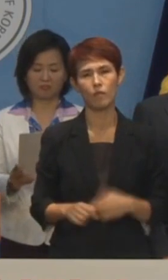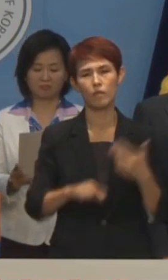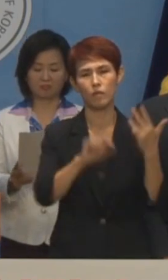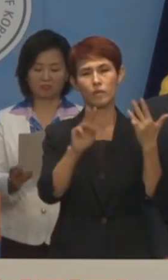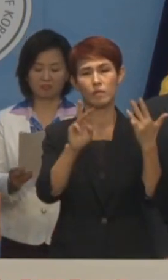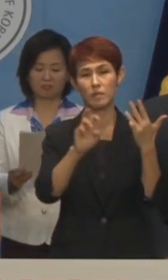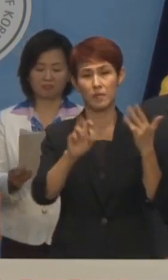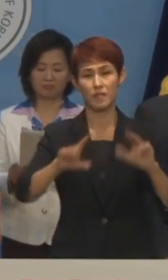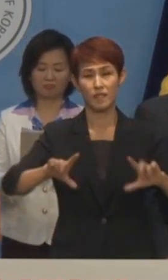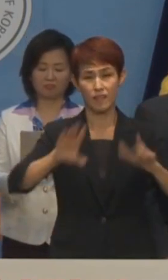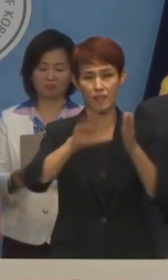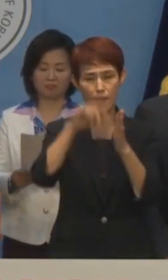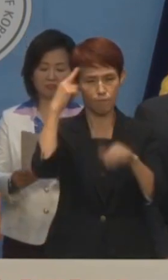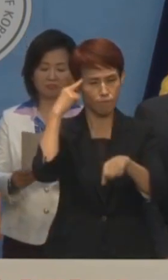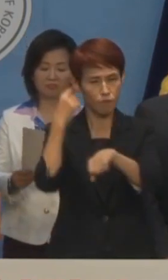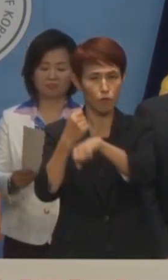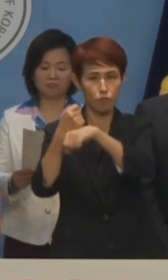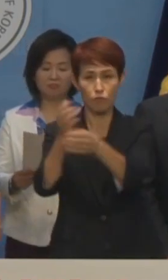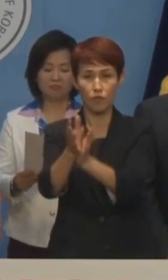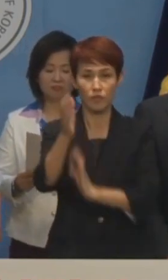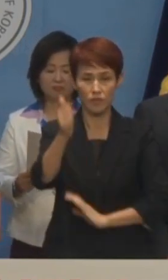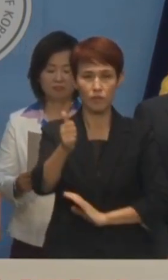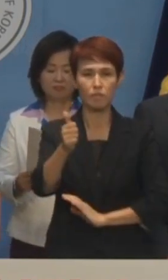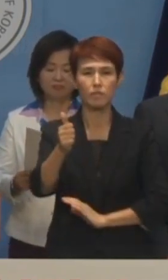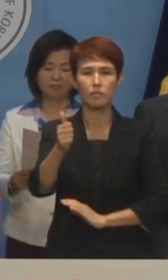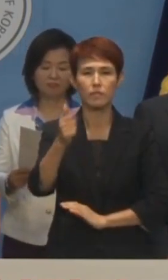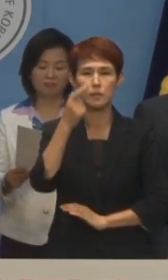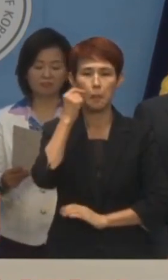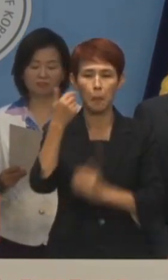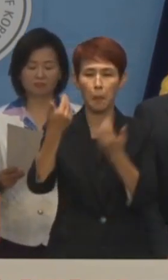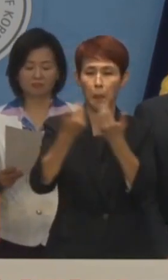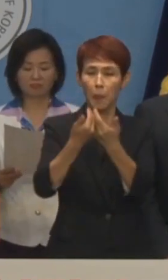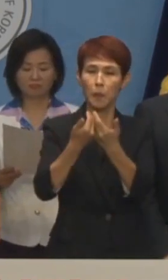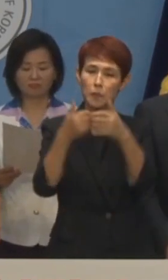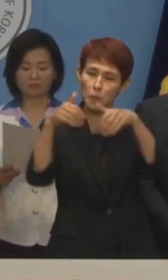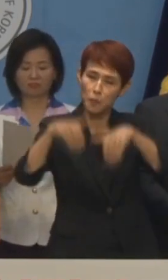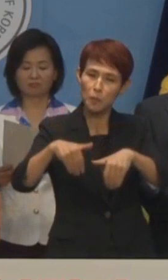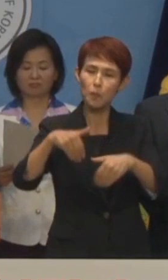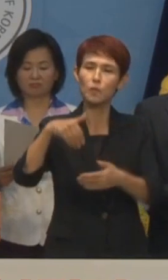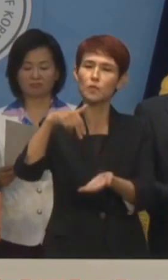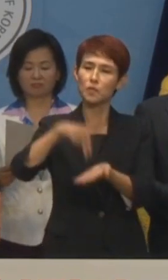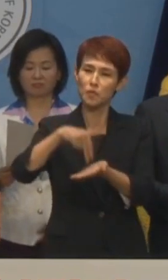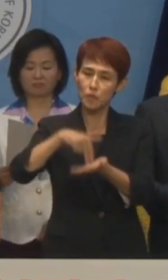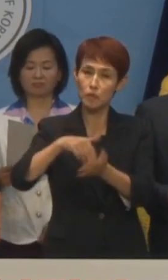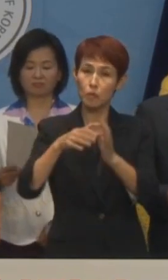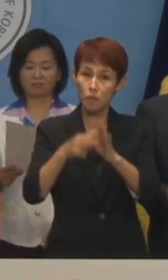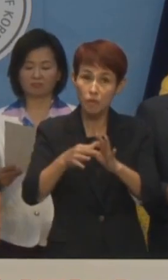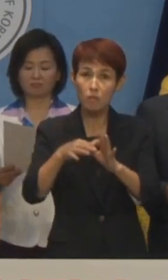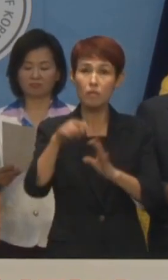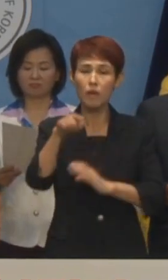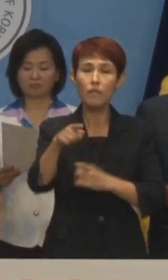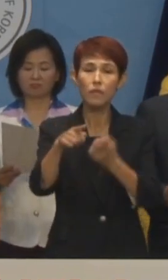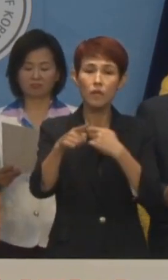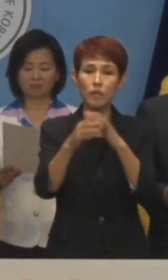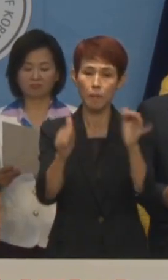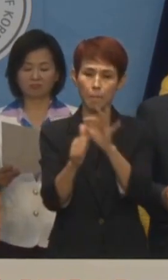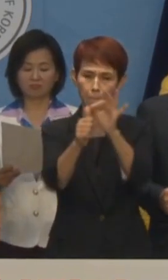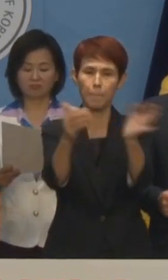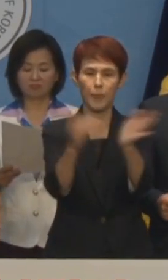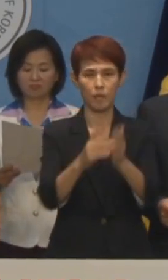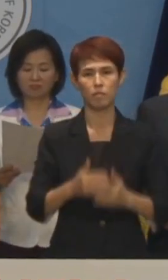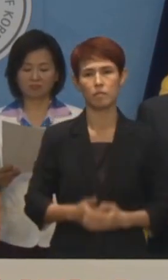30일에는 한국학중앙연구원장으로 반일 종족주의 저자인 김낙연을 선출했다. 반일 종족주의는